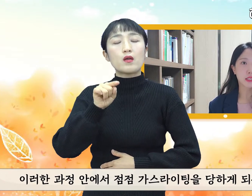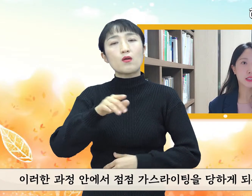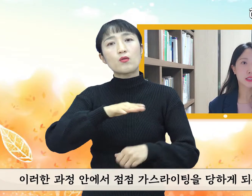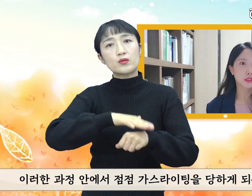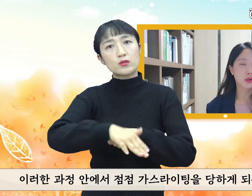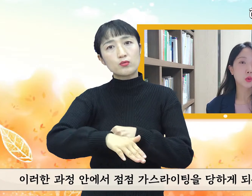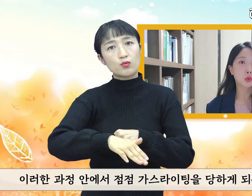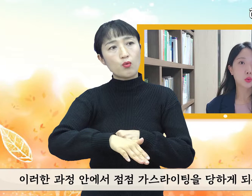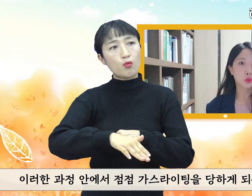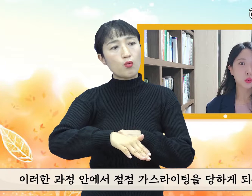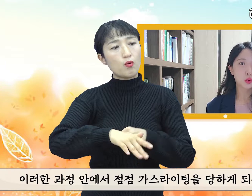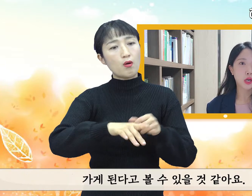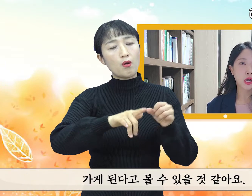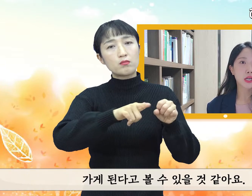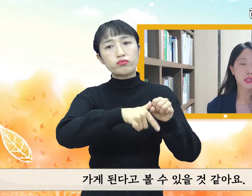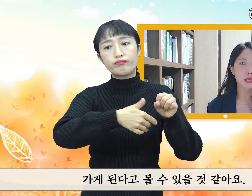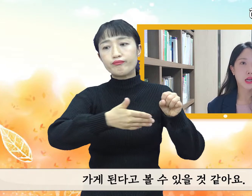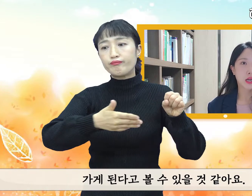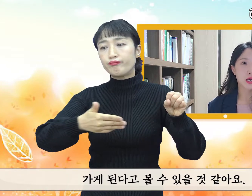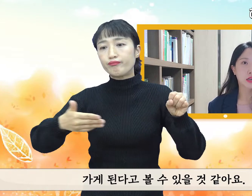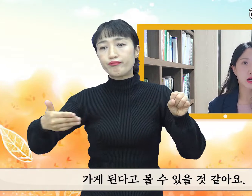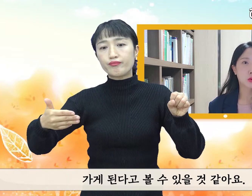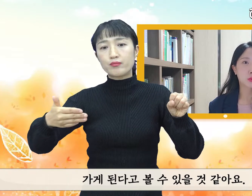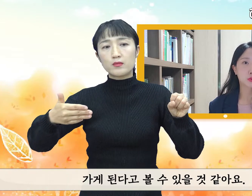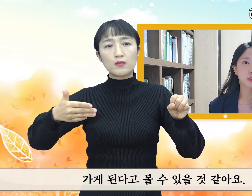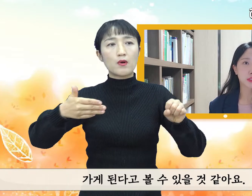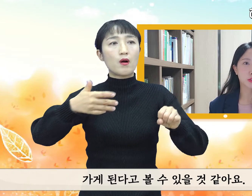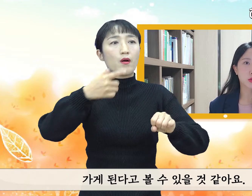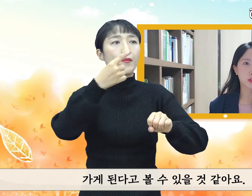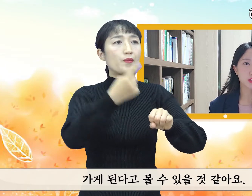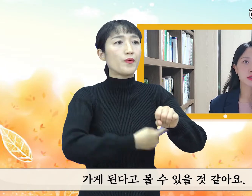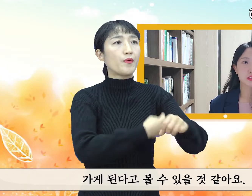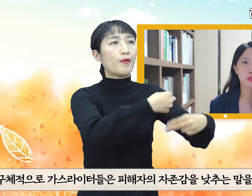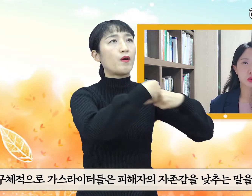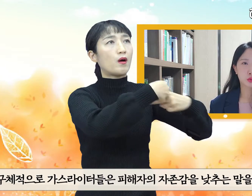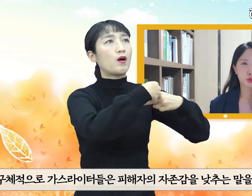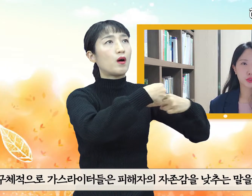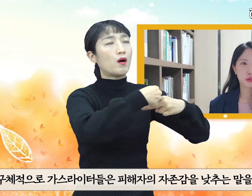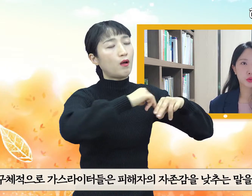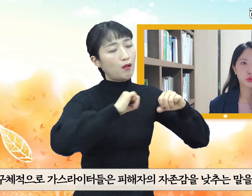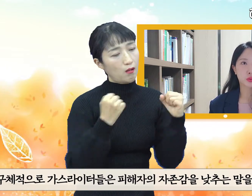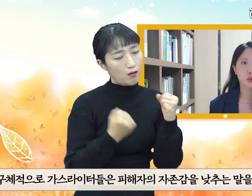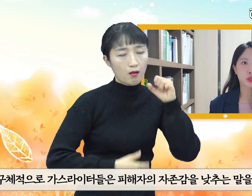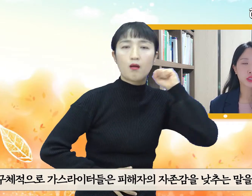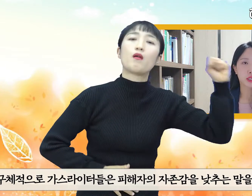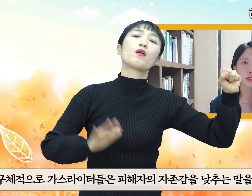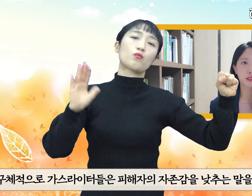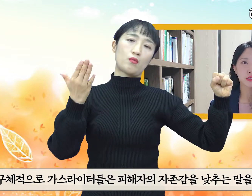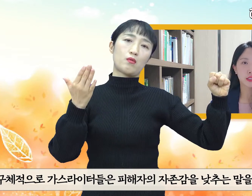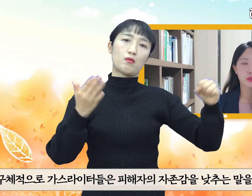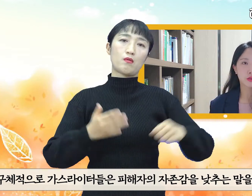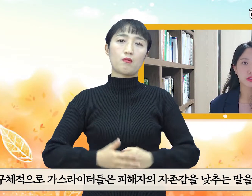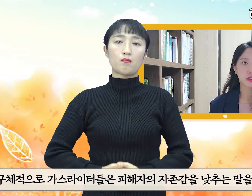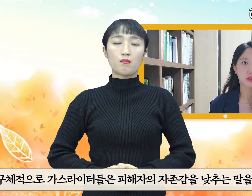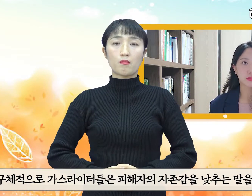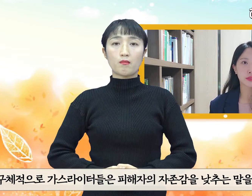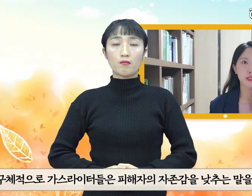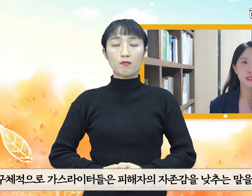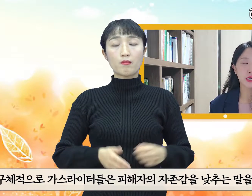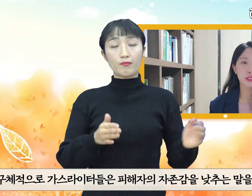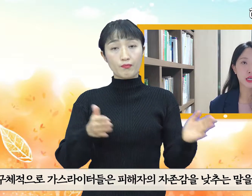당하게 되는 그 역동으로 가게 된다 라고 볼 수가 있을 것 같아요. 그래서 구체적으로 이